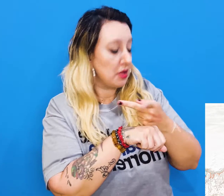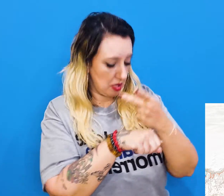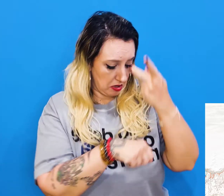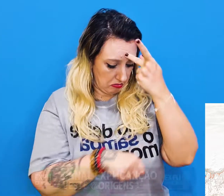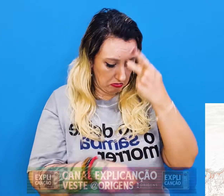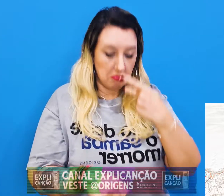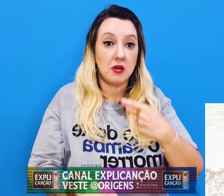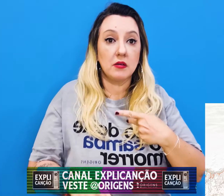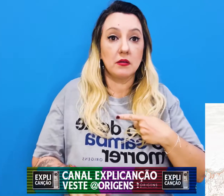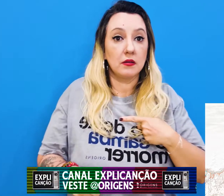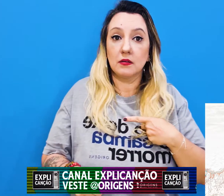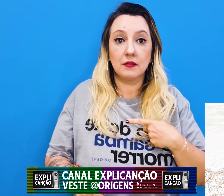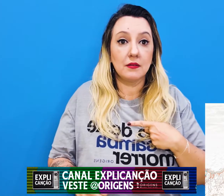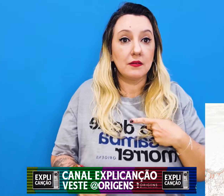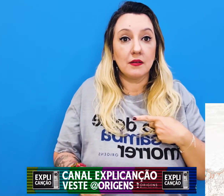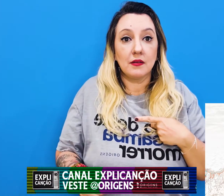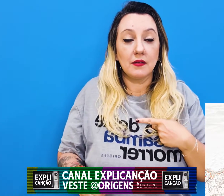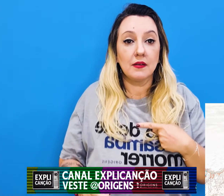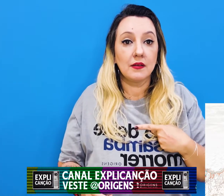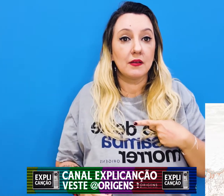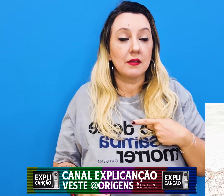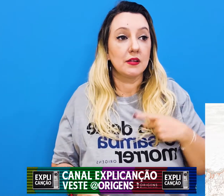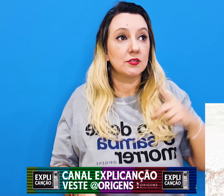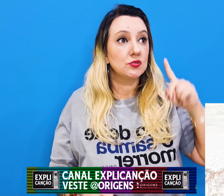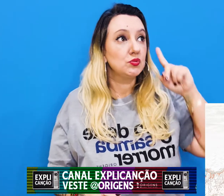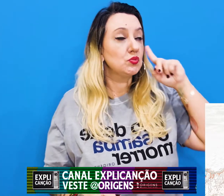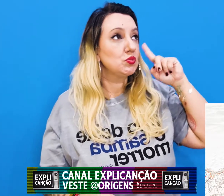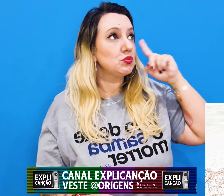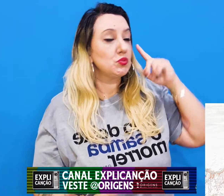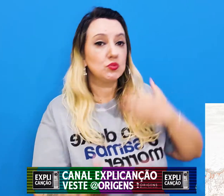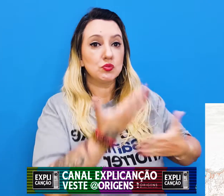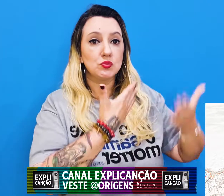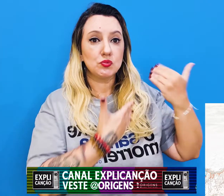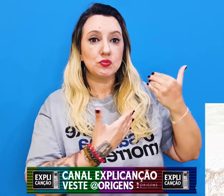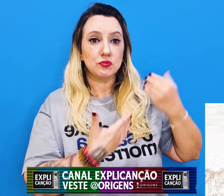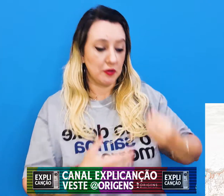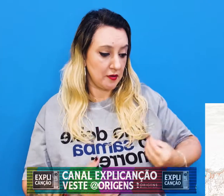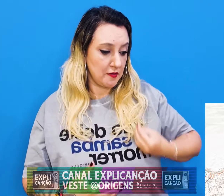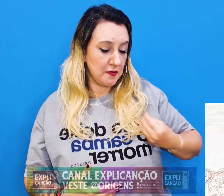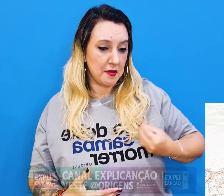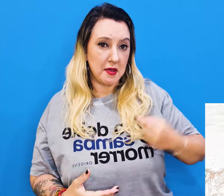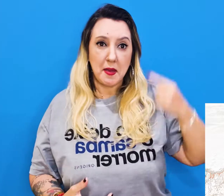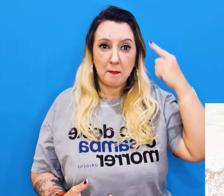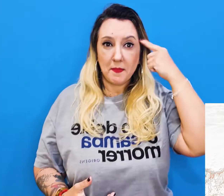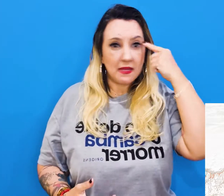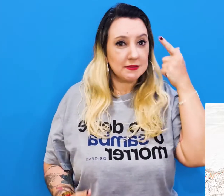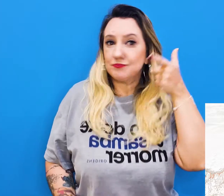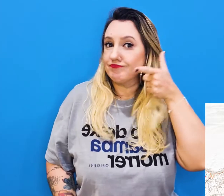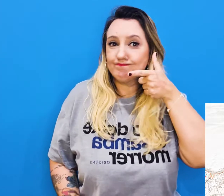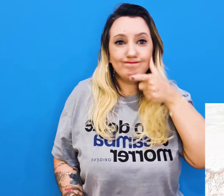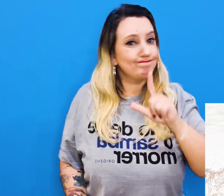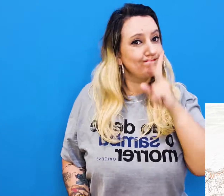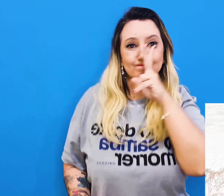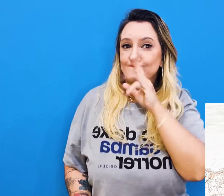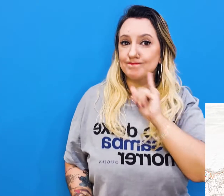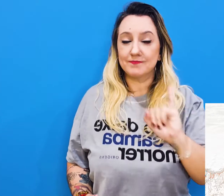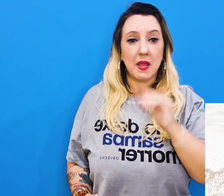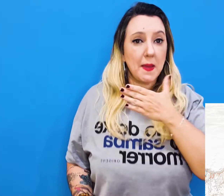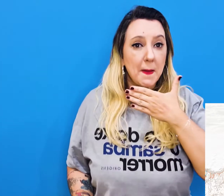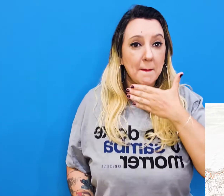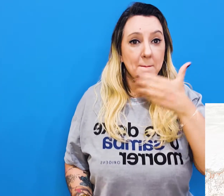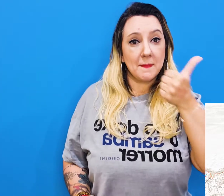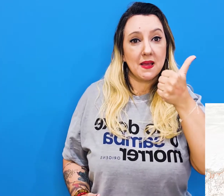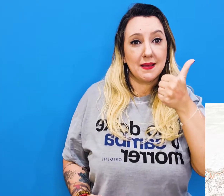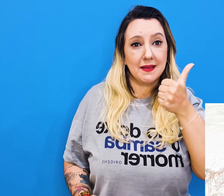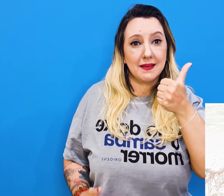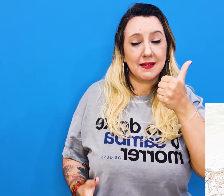mim. Há dias na vida que a gente pensa que não vai conseguir, que é bem melhor